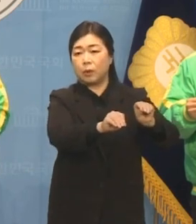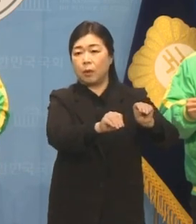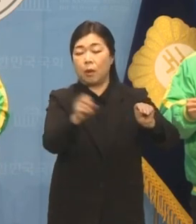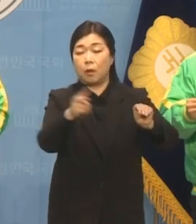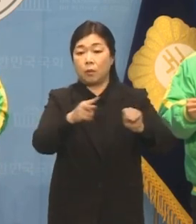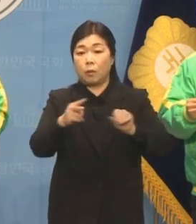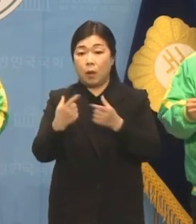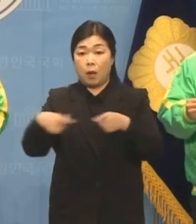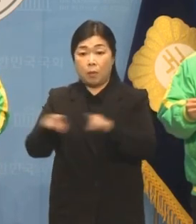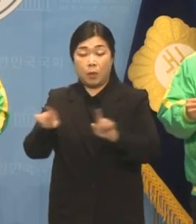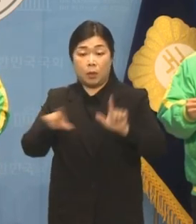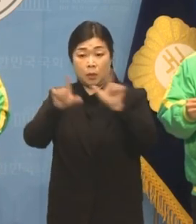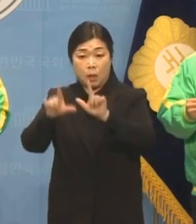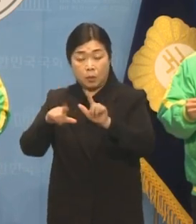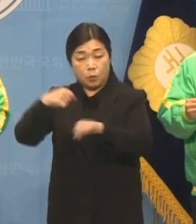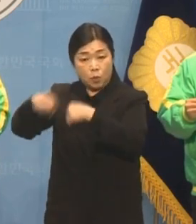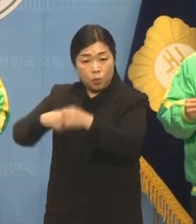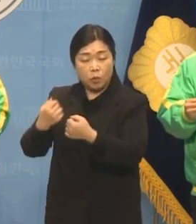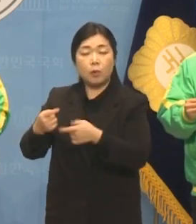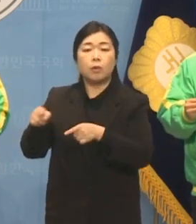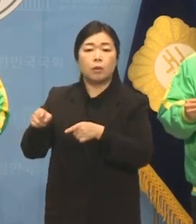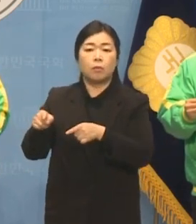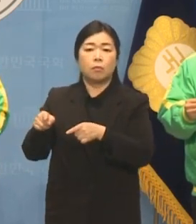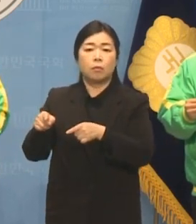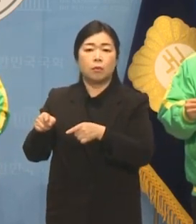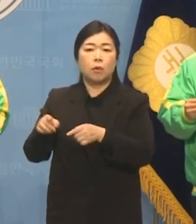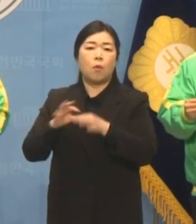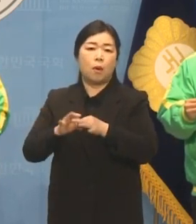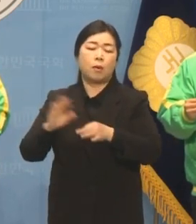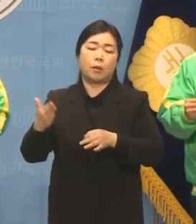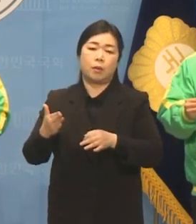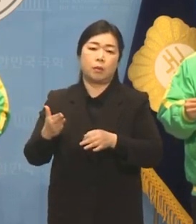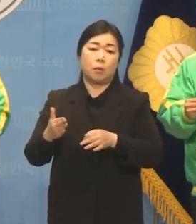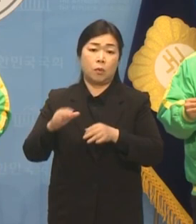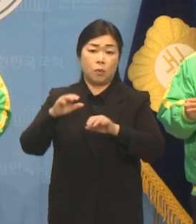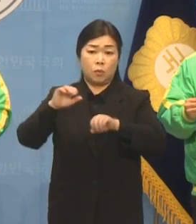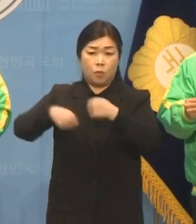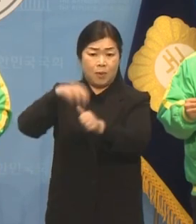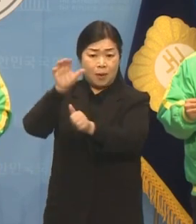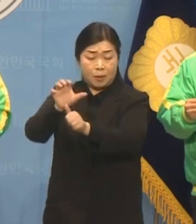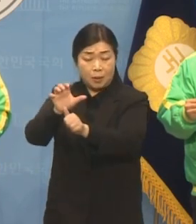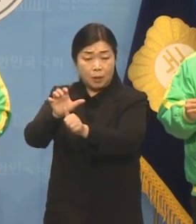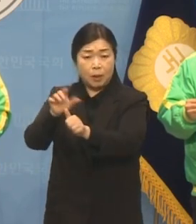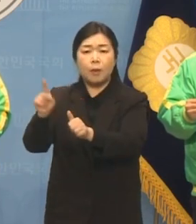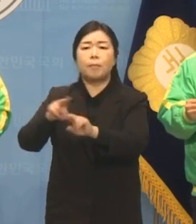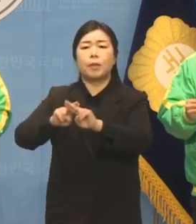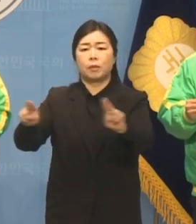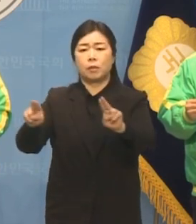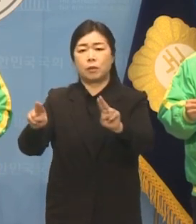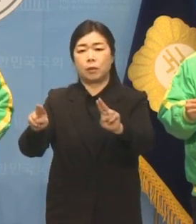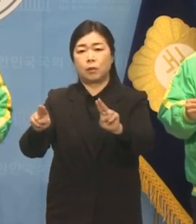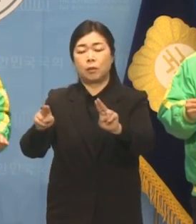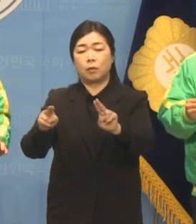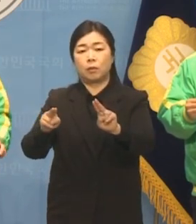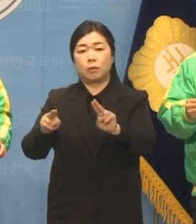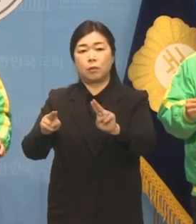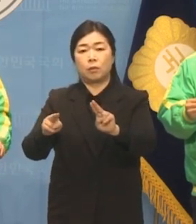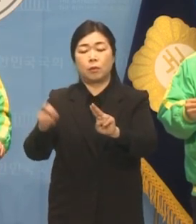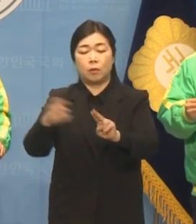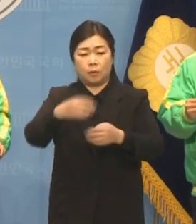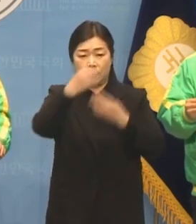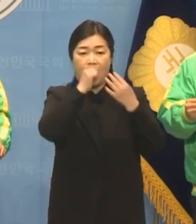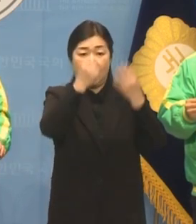정책을 만들어 가겠습니다. 동물학대 축제 폐지로 시작하는 갇힌 동물에 대한 해방 정책을